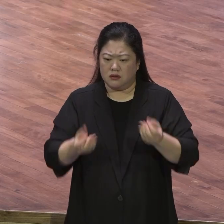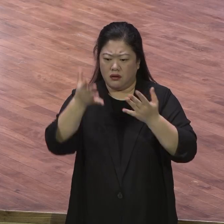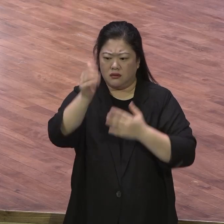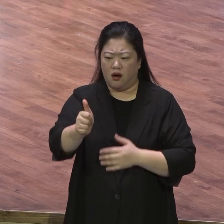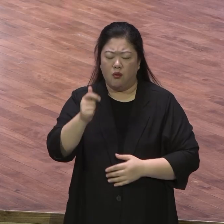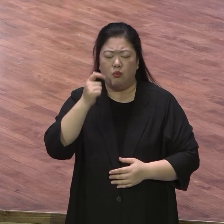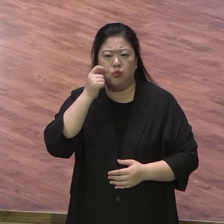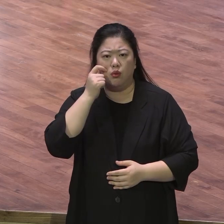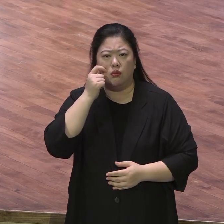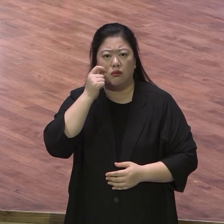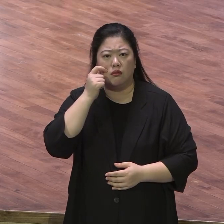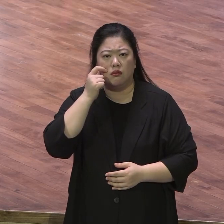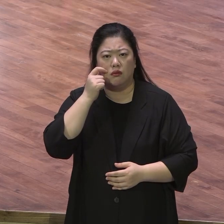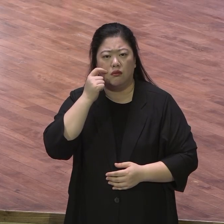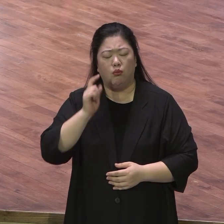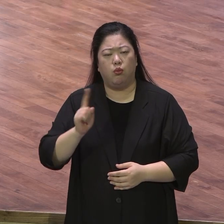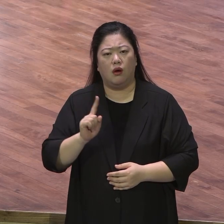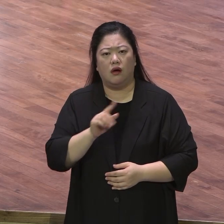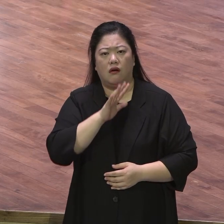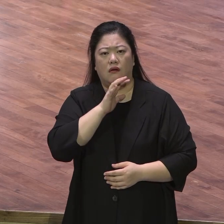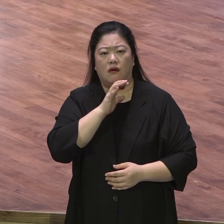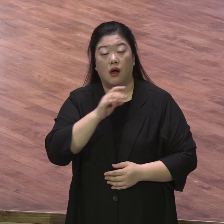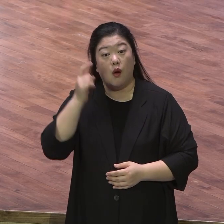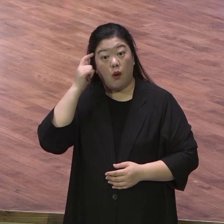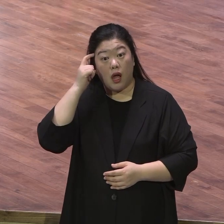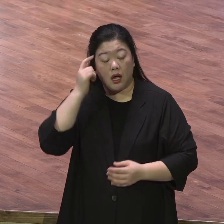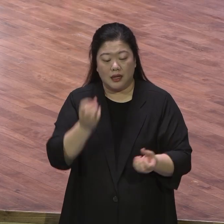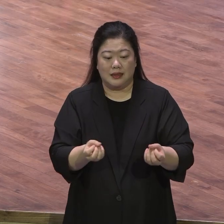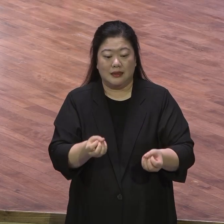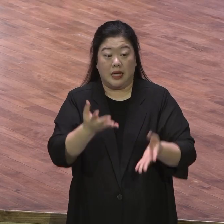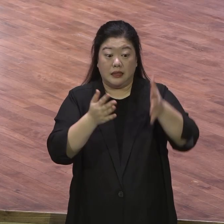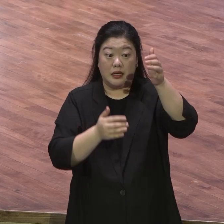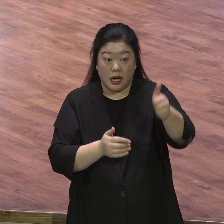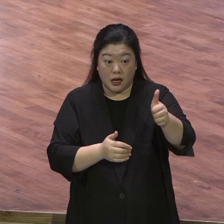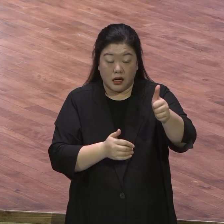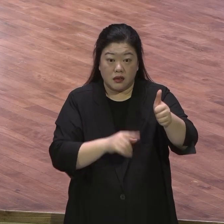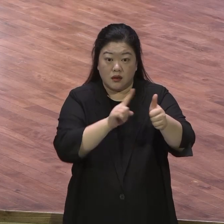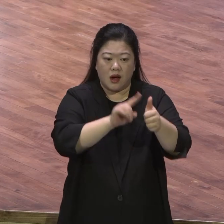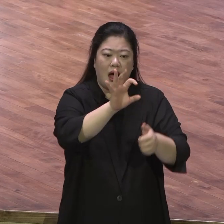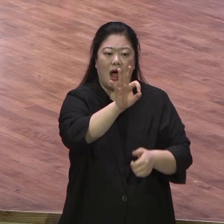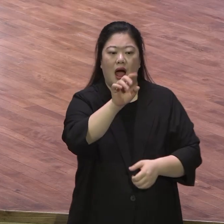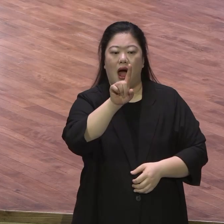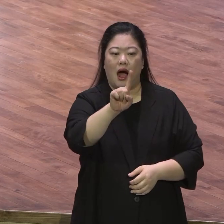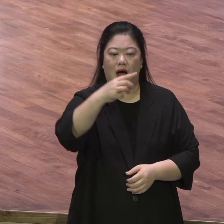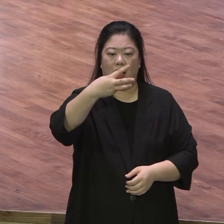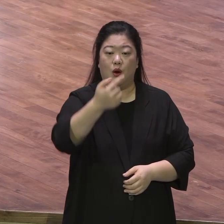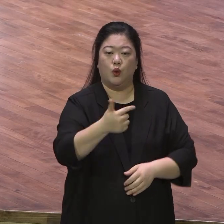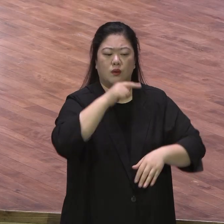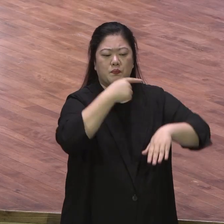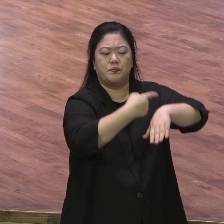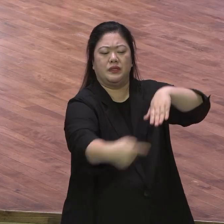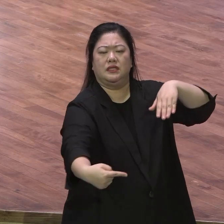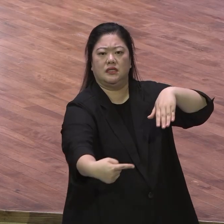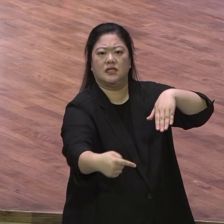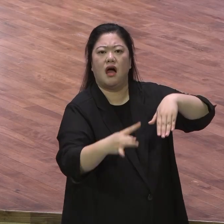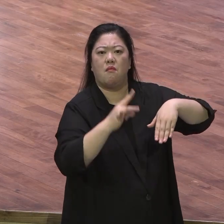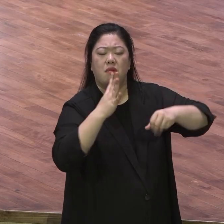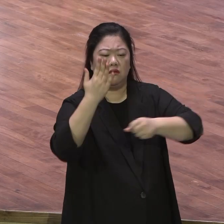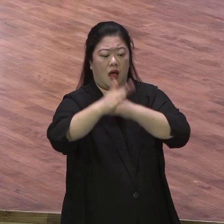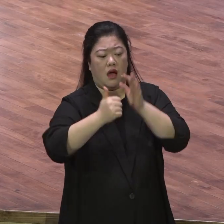하나님께서 제사장은 오직 아론과 그 자식 그 아들들만 하라고 했기 때문에